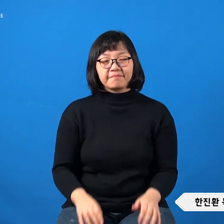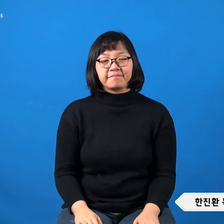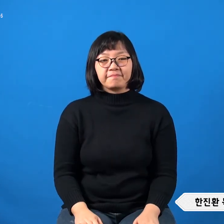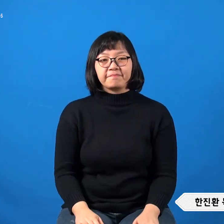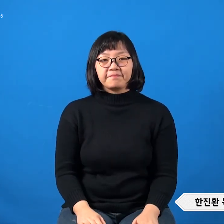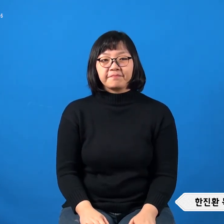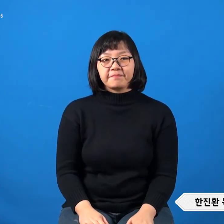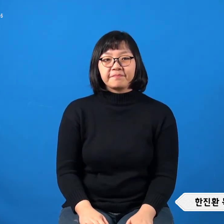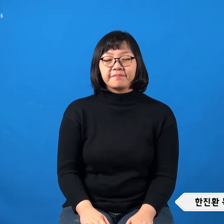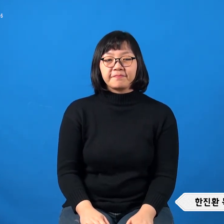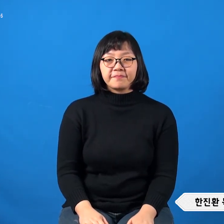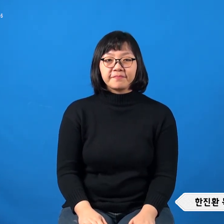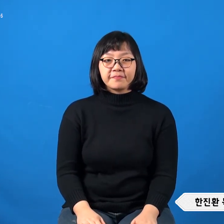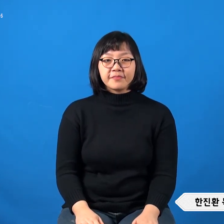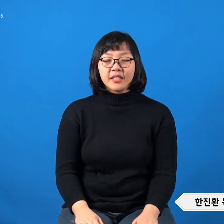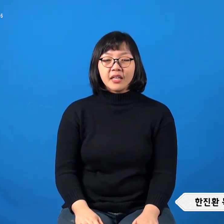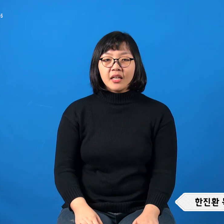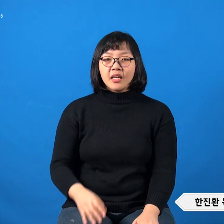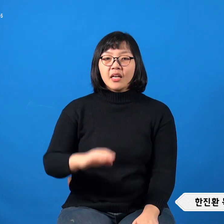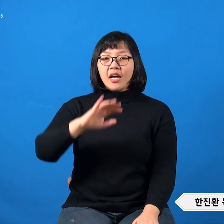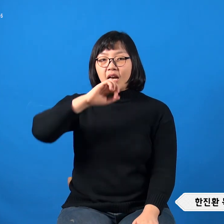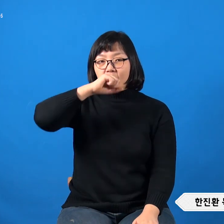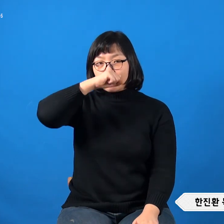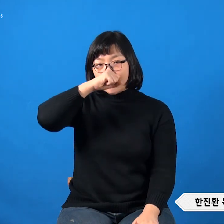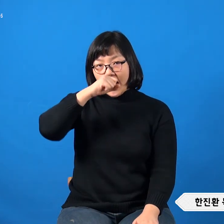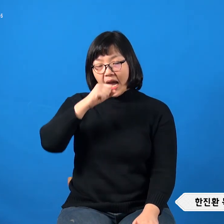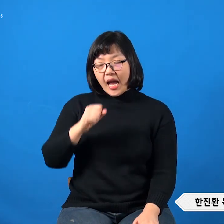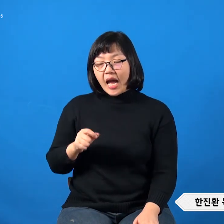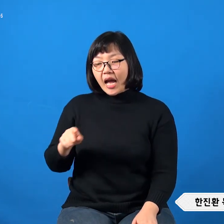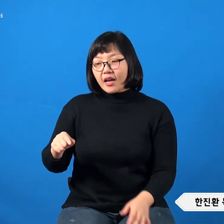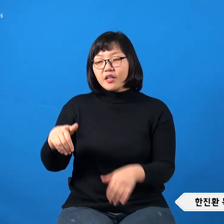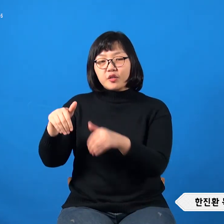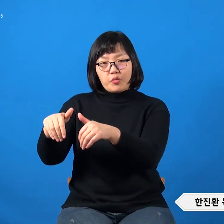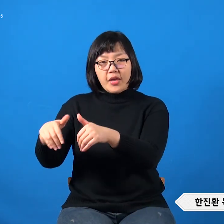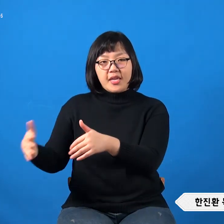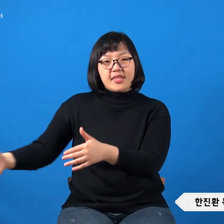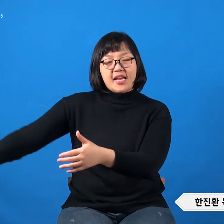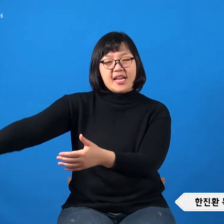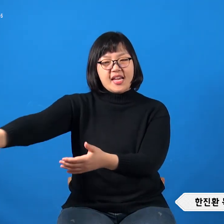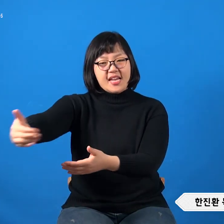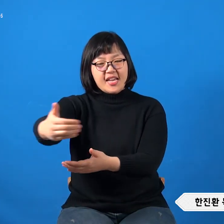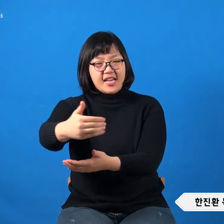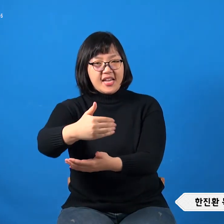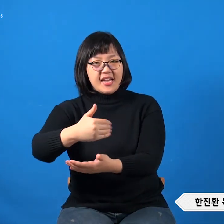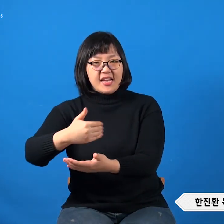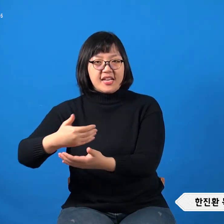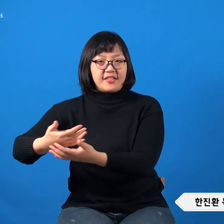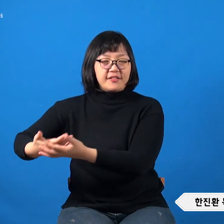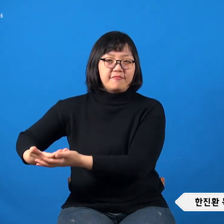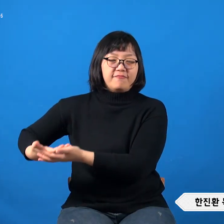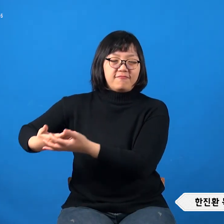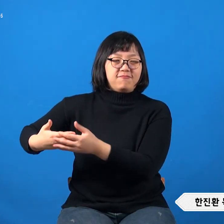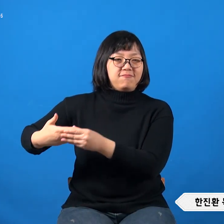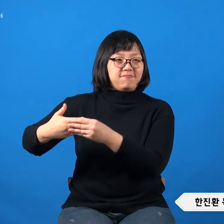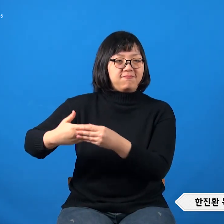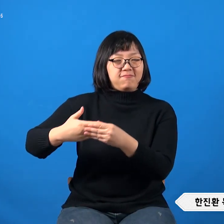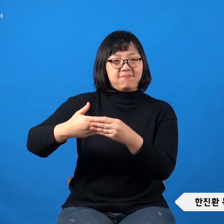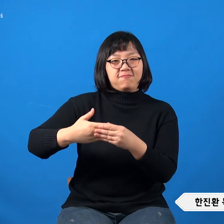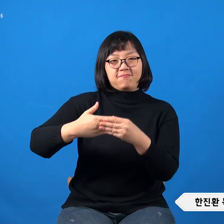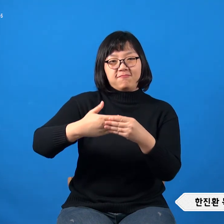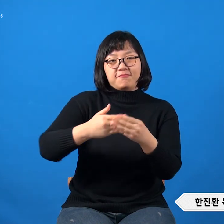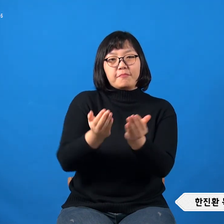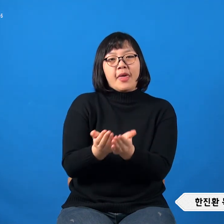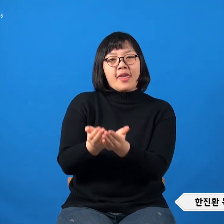합니다. 그러면서 노예들을 수송하면서 그는 온갖 무지막지한 일을 자행했습니다.